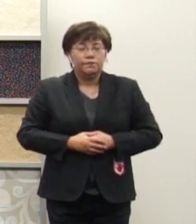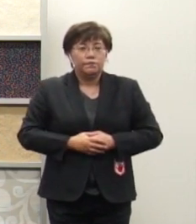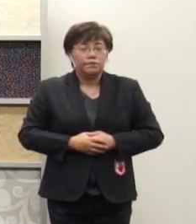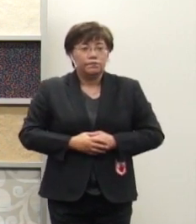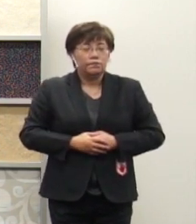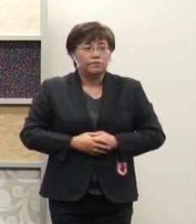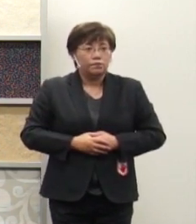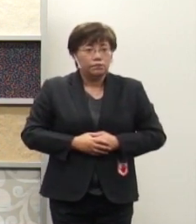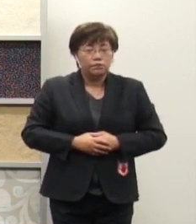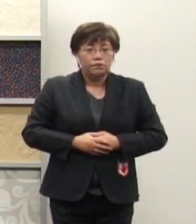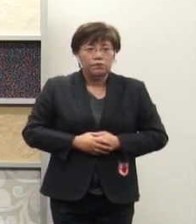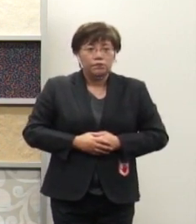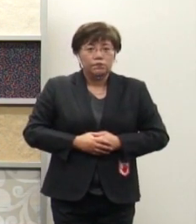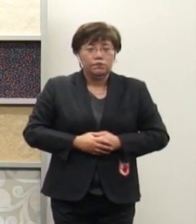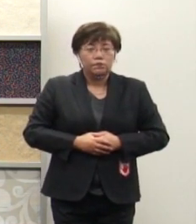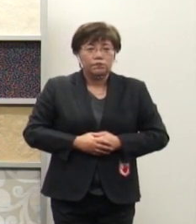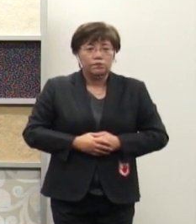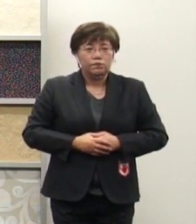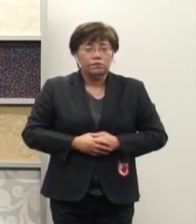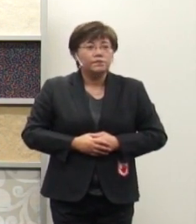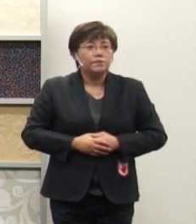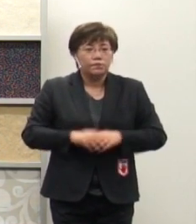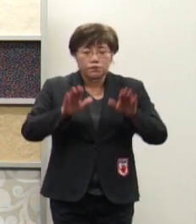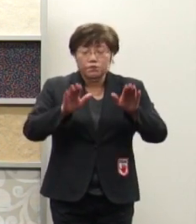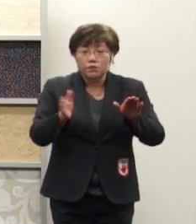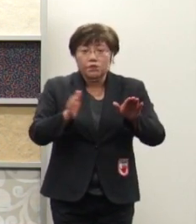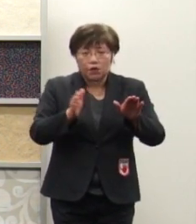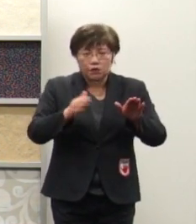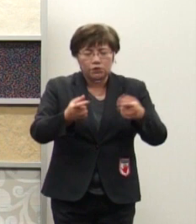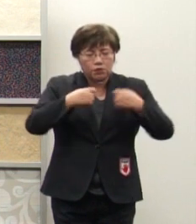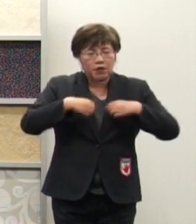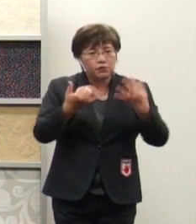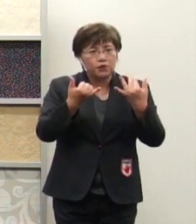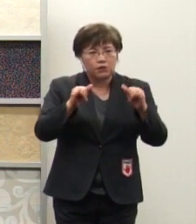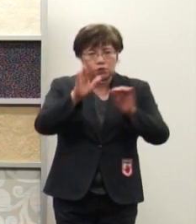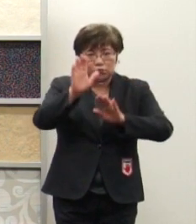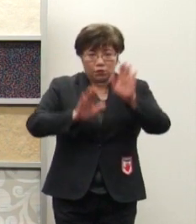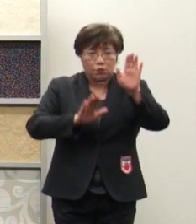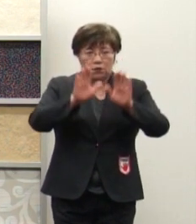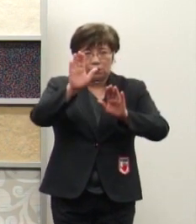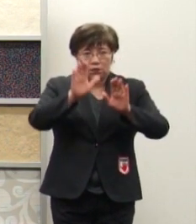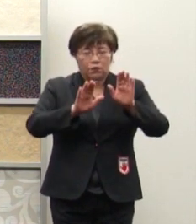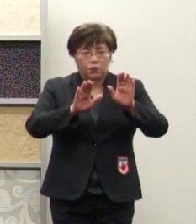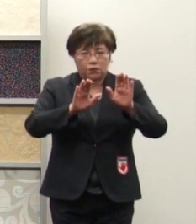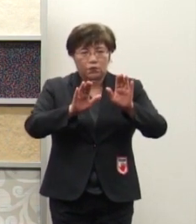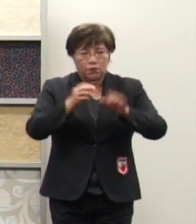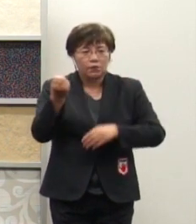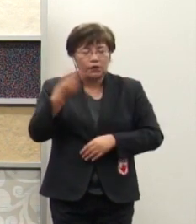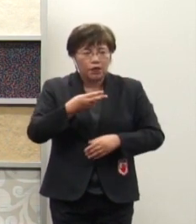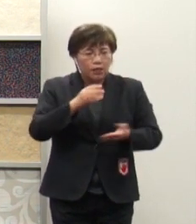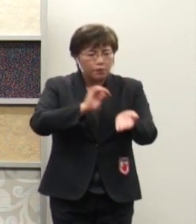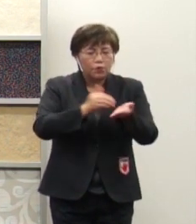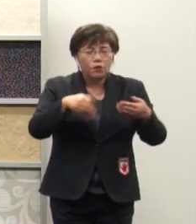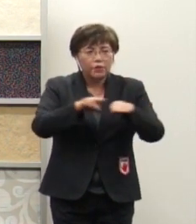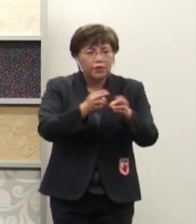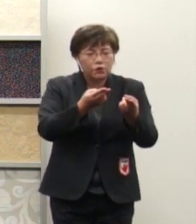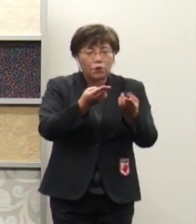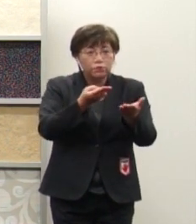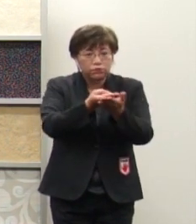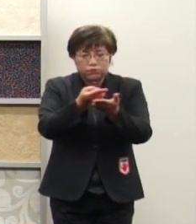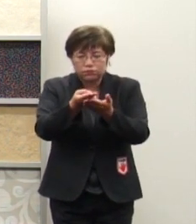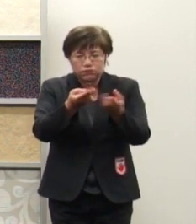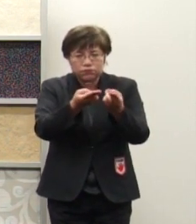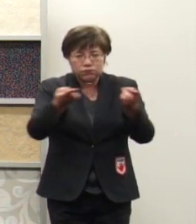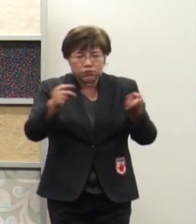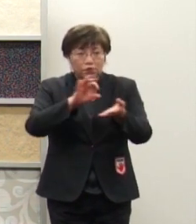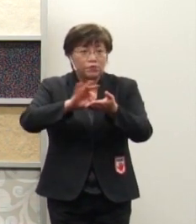先ほど申し上げました直近の新規感染者の発生状況あるいは病床使用率の推移から県